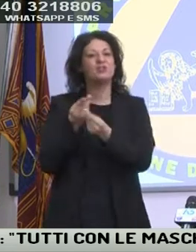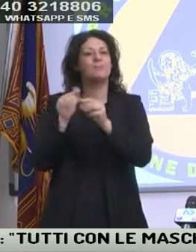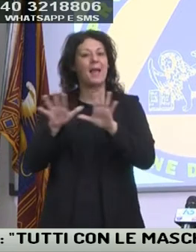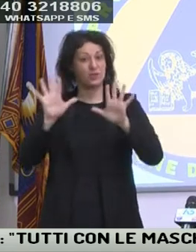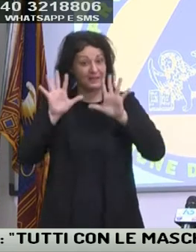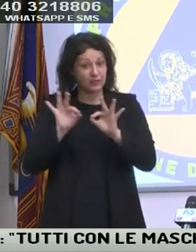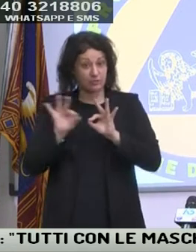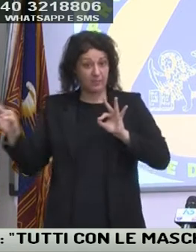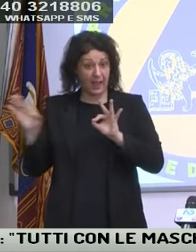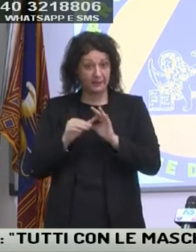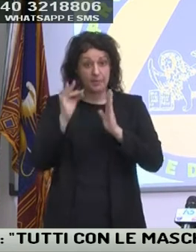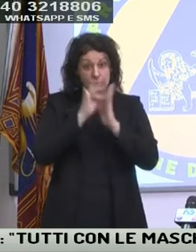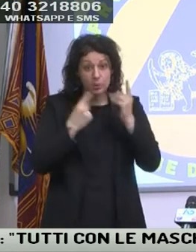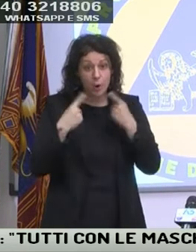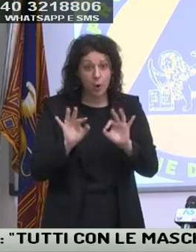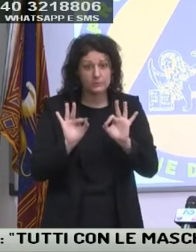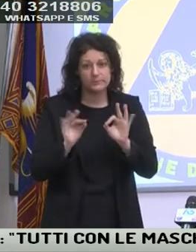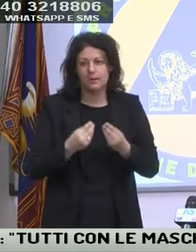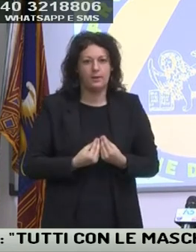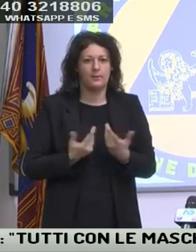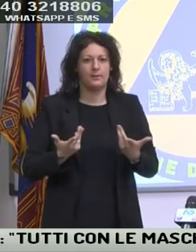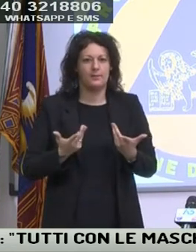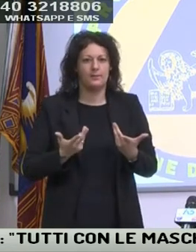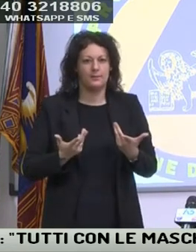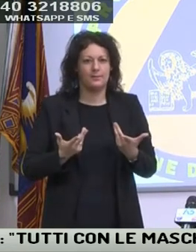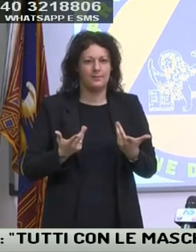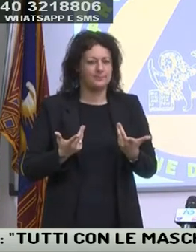considerando che in spiaggia non abbiamo i finestrini chiusi.